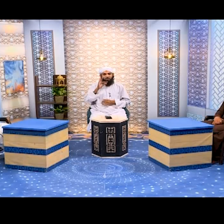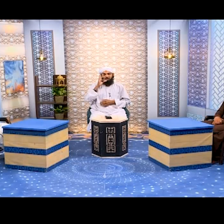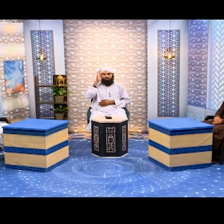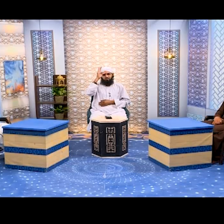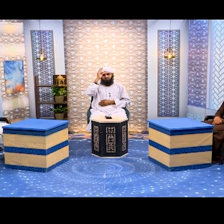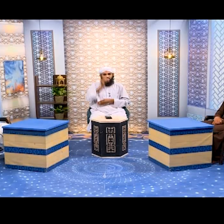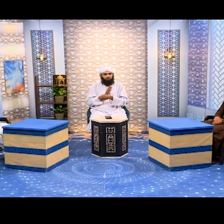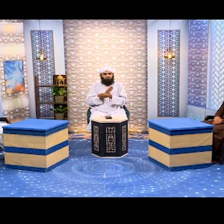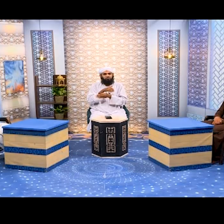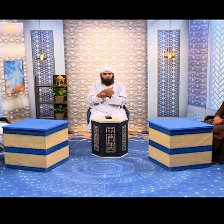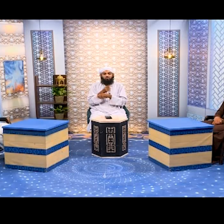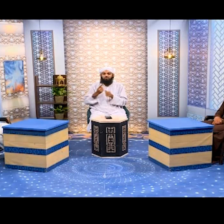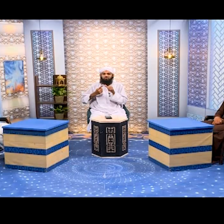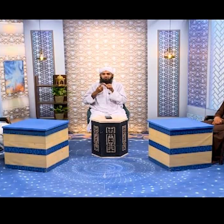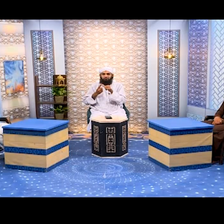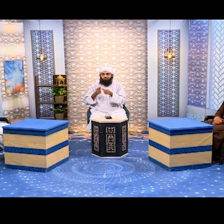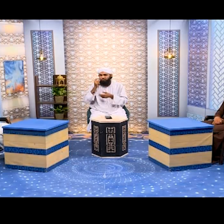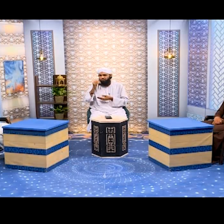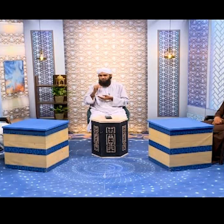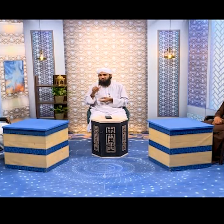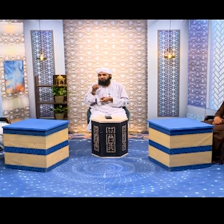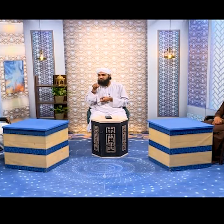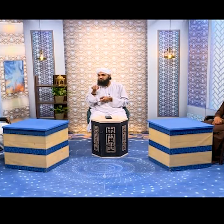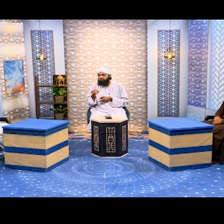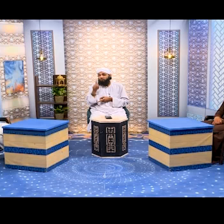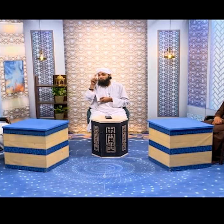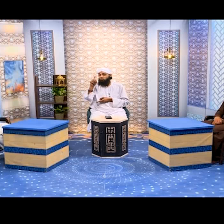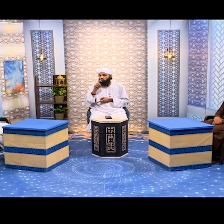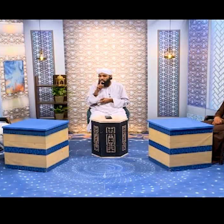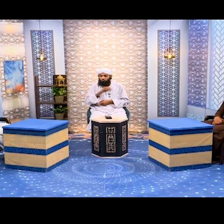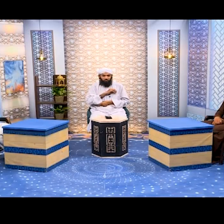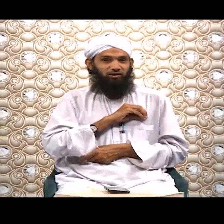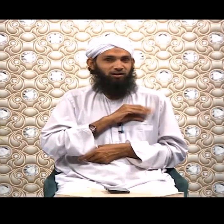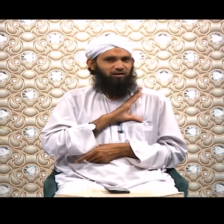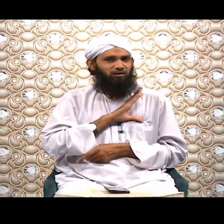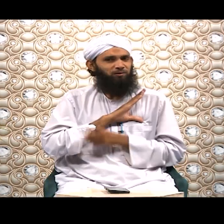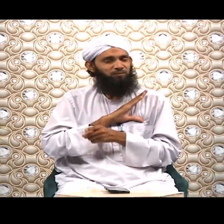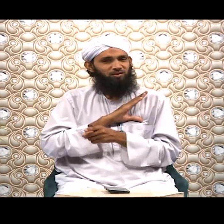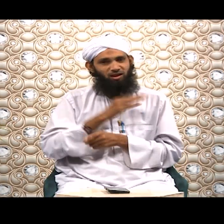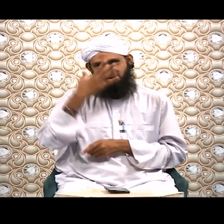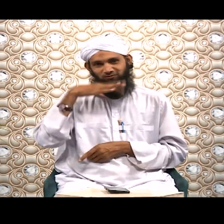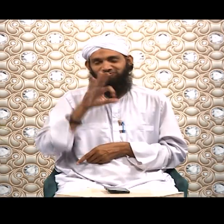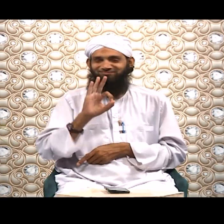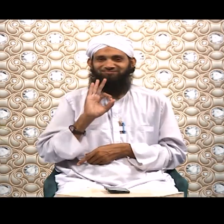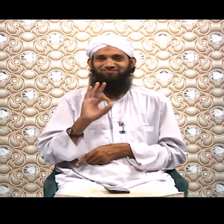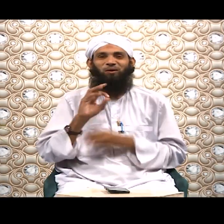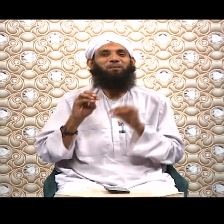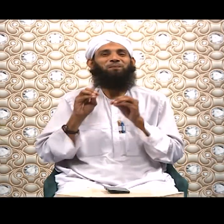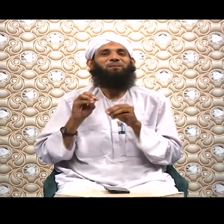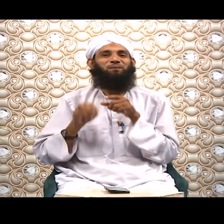ارشاد فرمایا، اے میرے بیٹے، تم اللہ پاک کے حکم پر عمل کرنے میں میرے کیسے عمدہ مددگار ثابت ہو رہے ہو۔ پھر جس